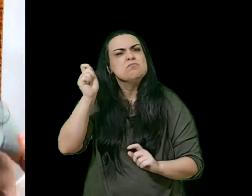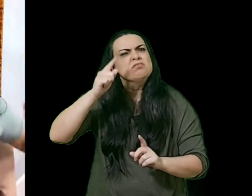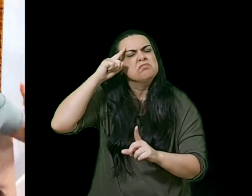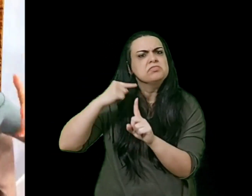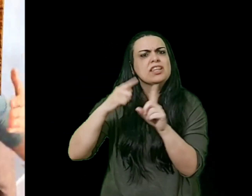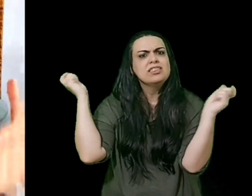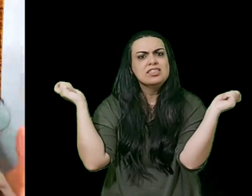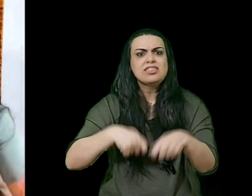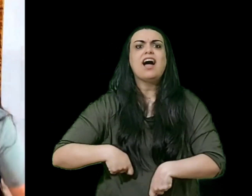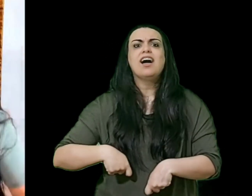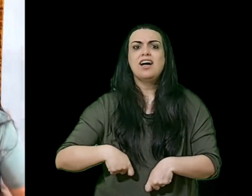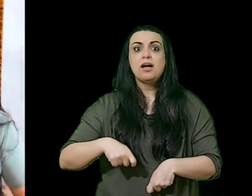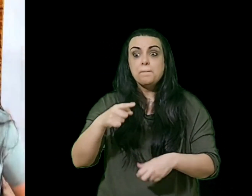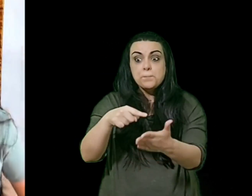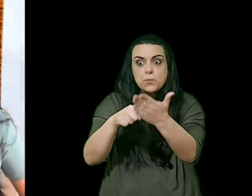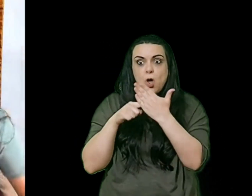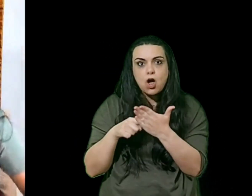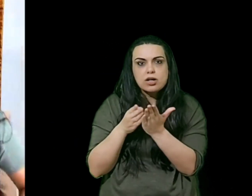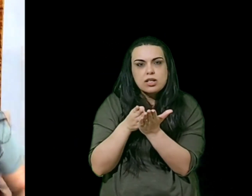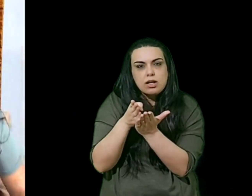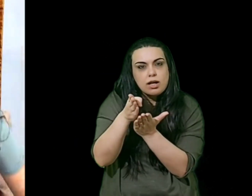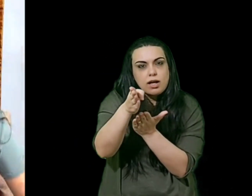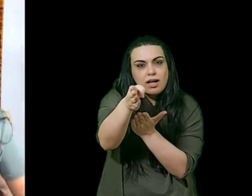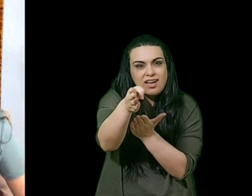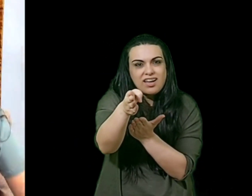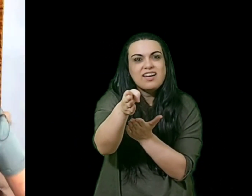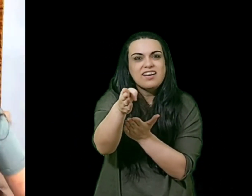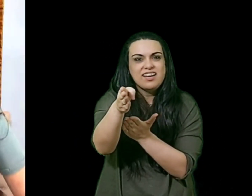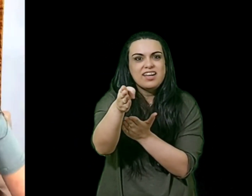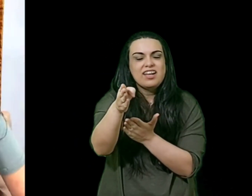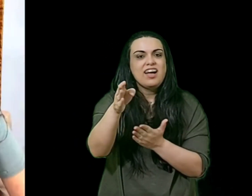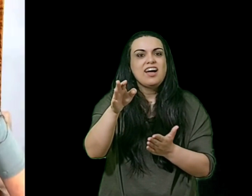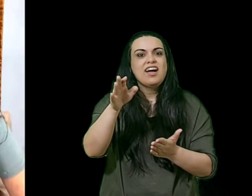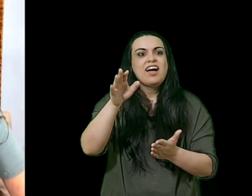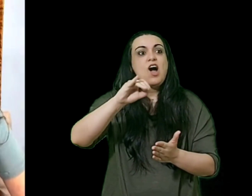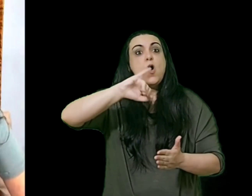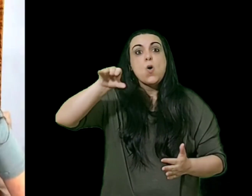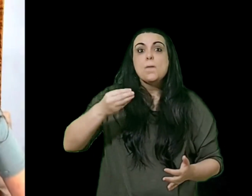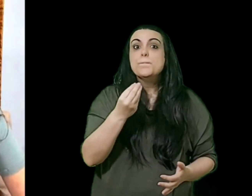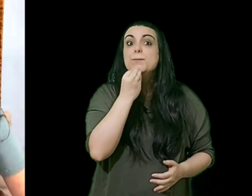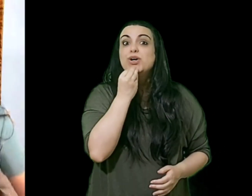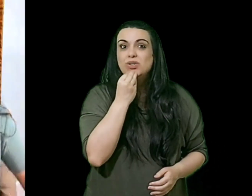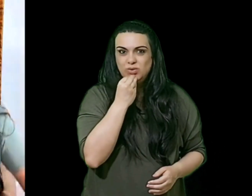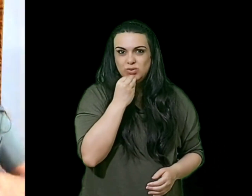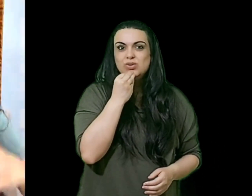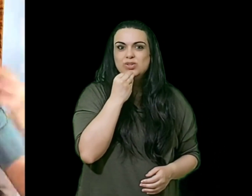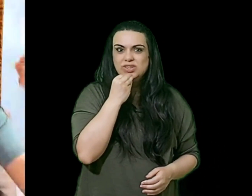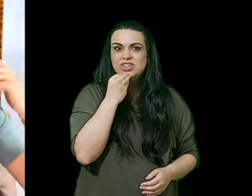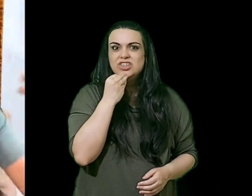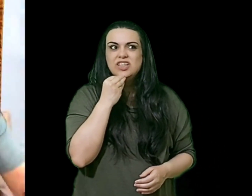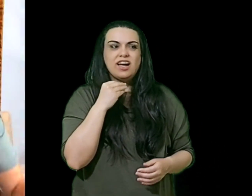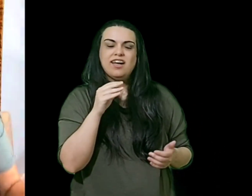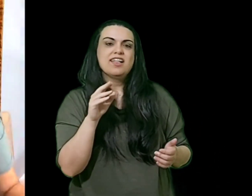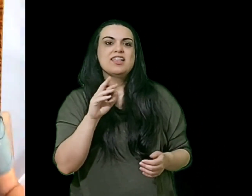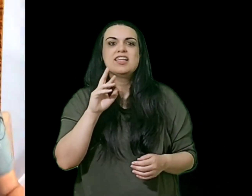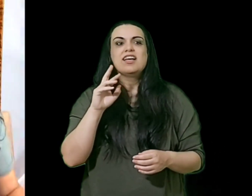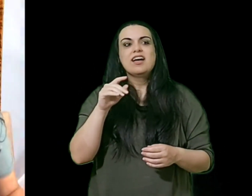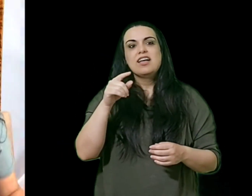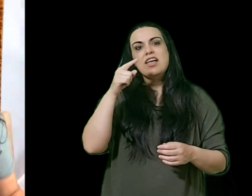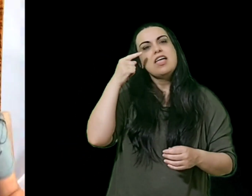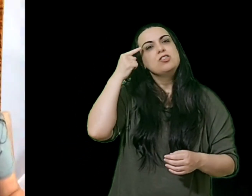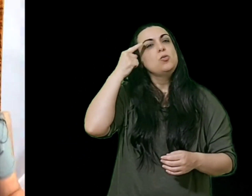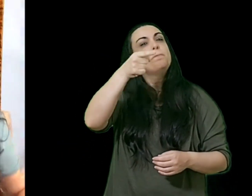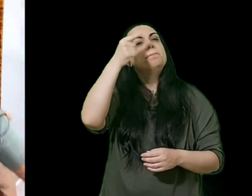culmina, ela aponta, porque não vai aparecer uma oportunidade, não, na verdade não será discernido